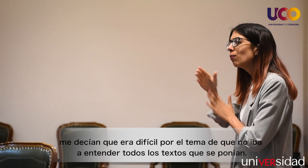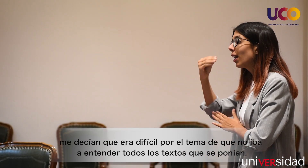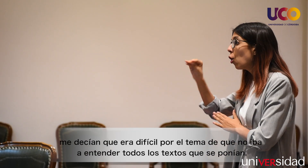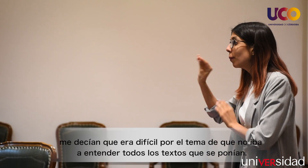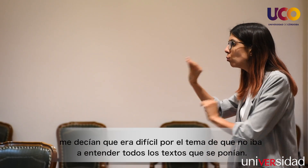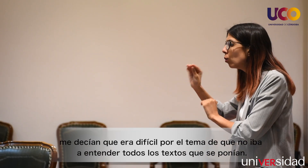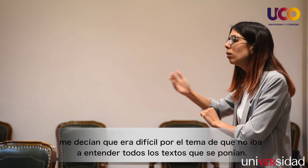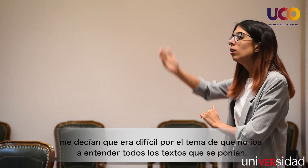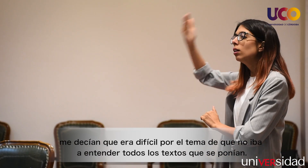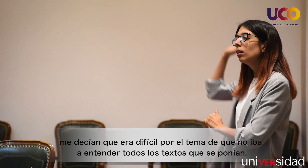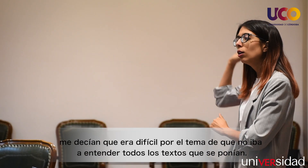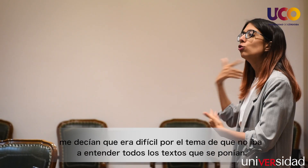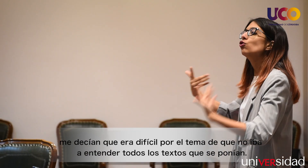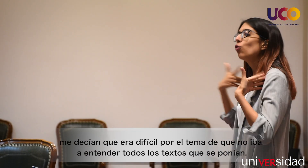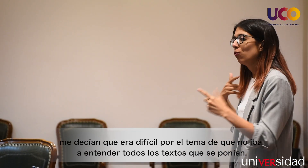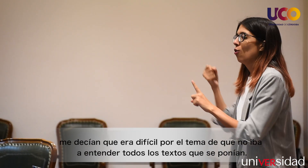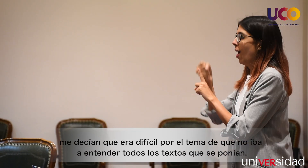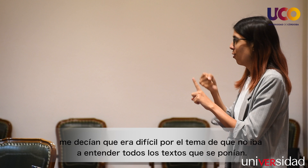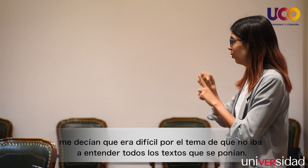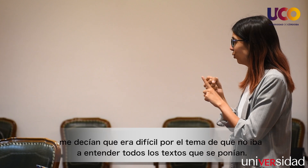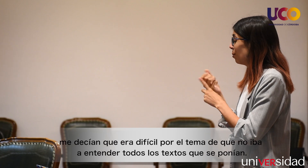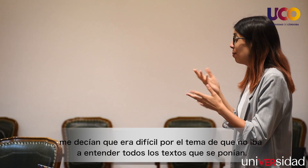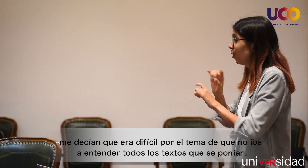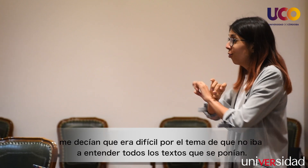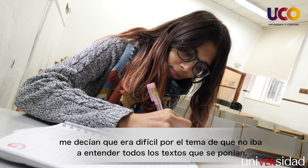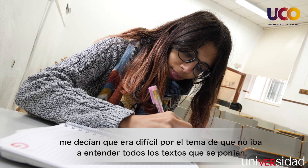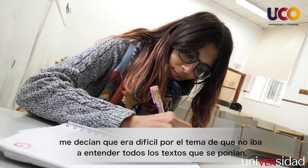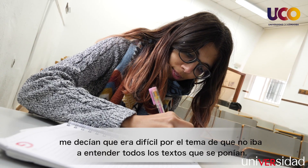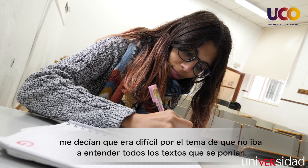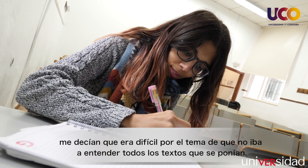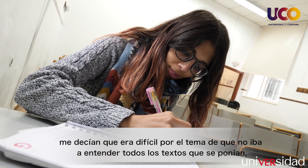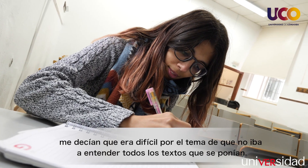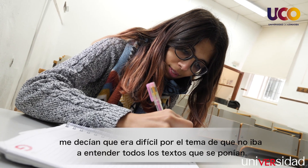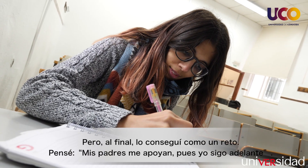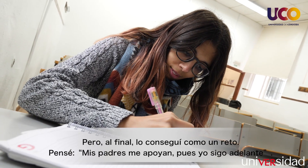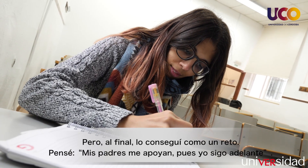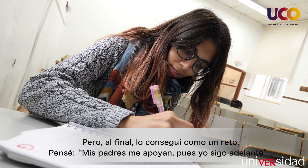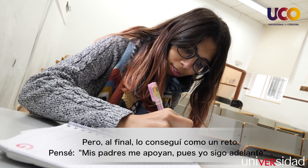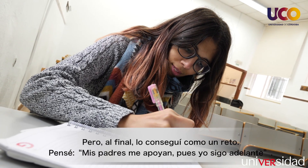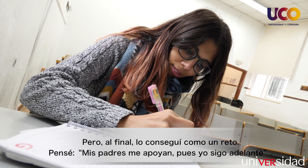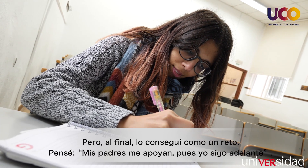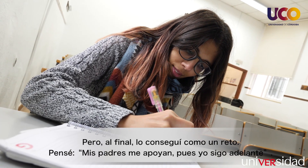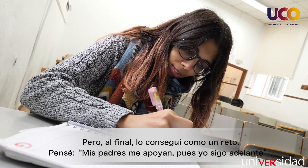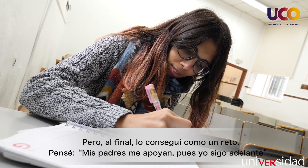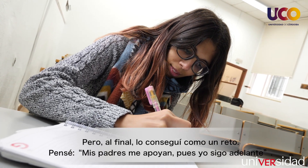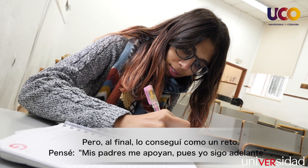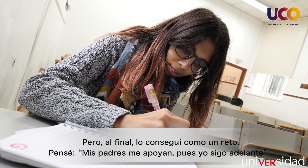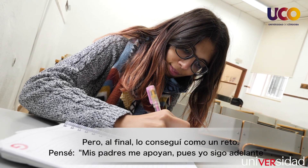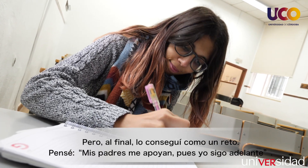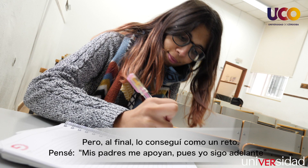que era difícil por el tema de que no iba a entender todos los textos que se hacían, pero al final yo lo conseguí como un reto. Digo,